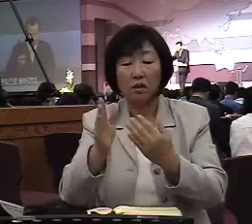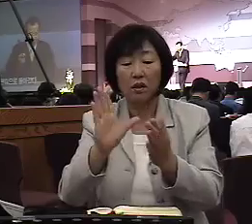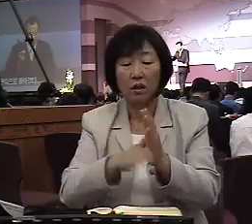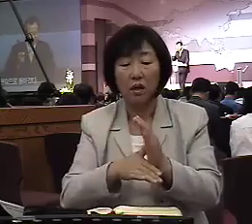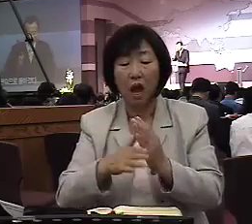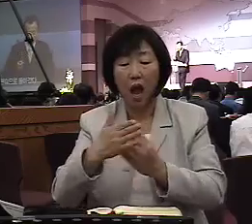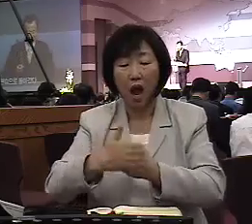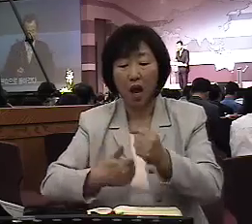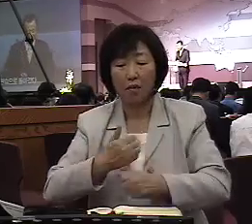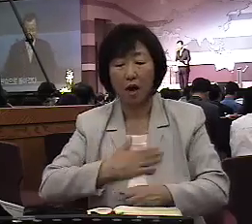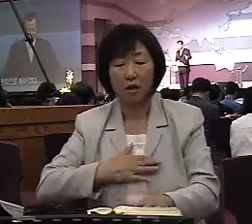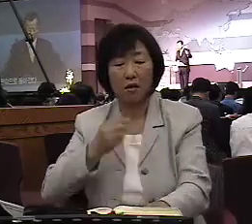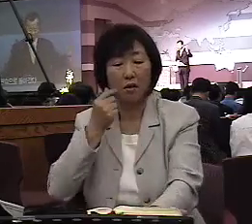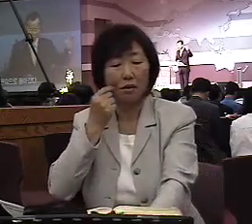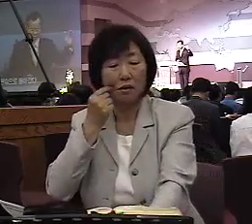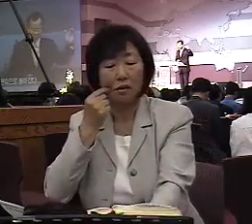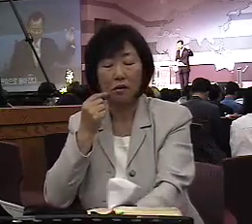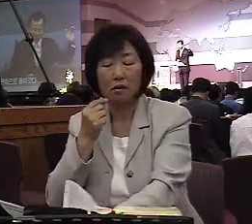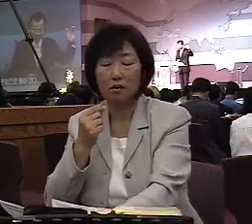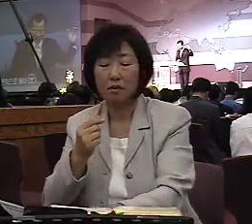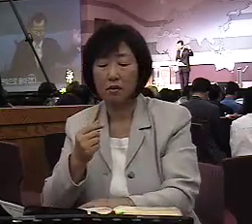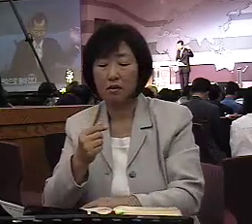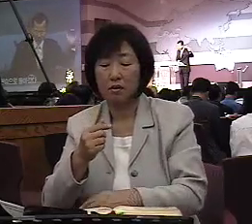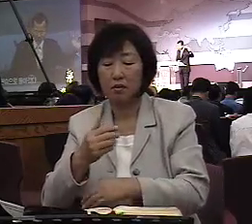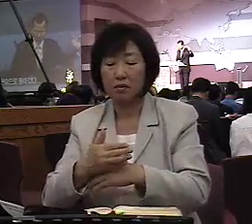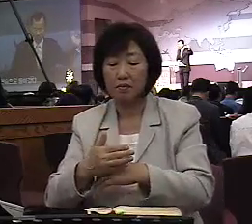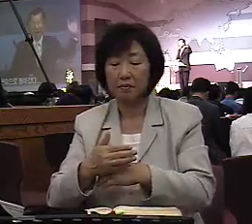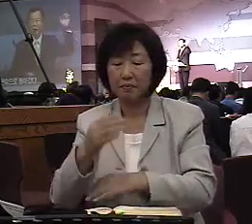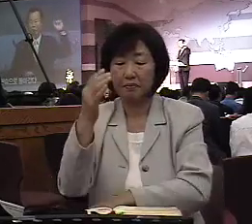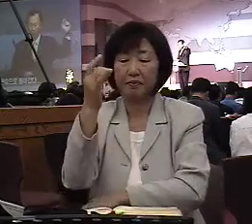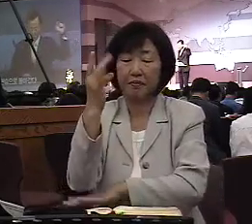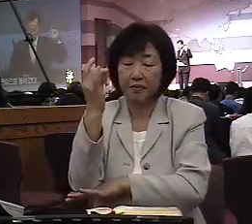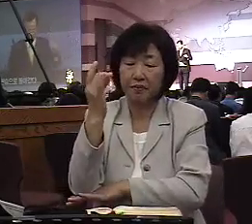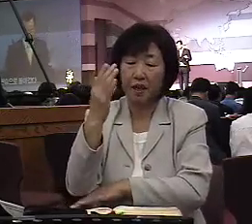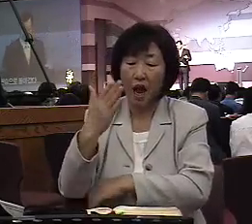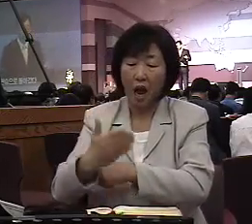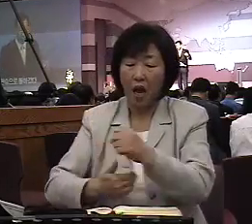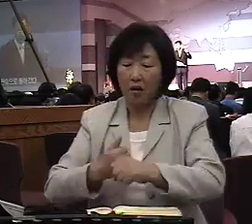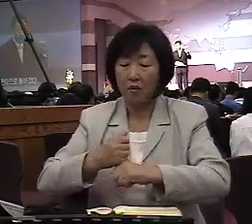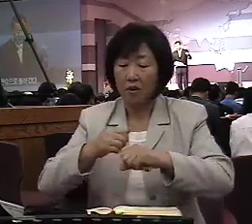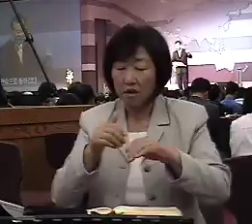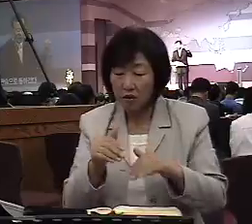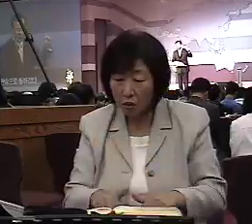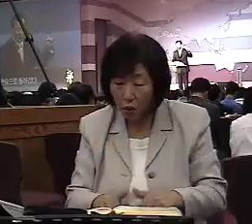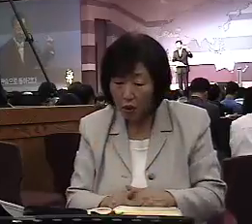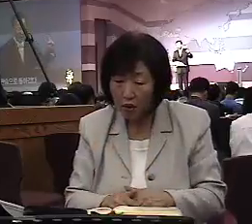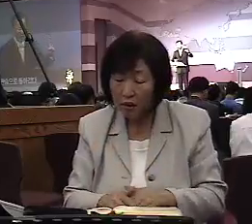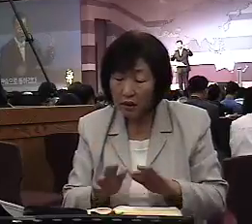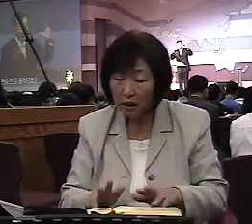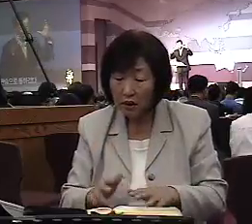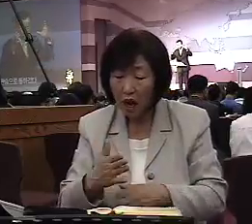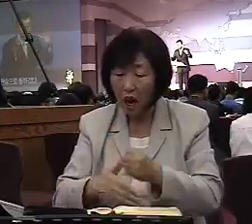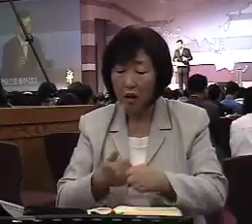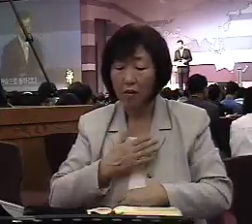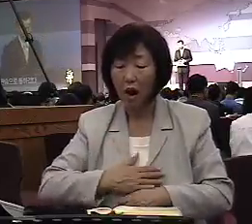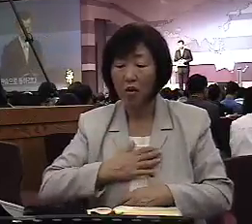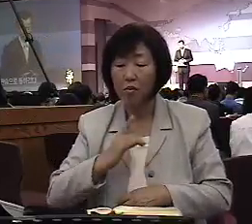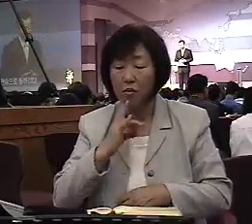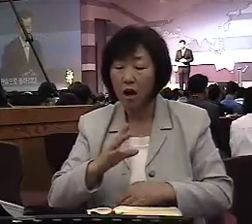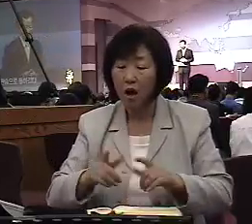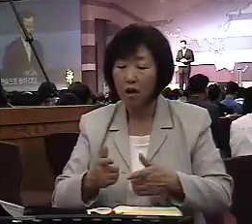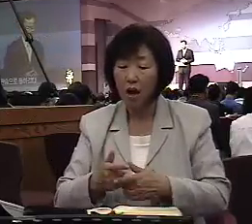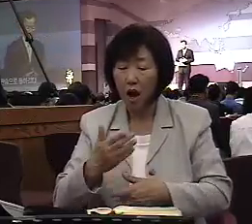그때에는 하나님을 알지 못하여 본질상 하나님이 아닌 자들에게 종노릇하였더니 이제는 너희가 하나님을 알